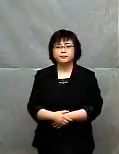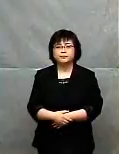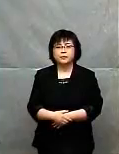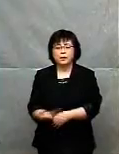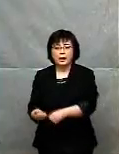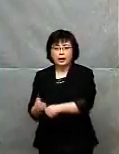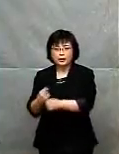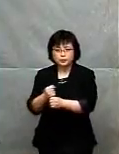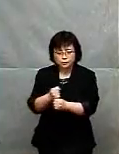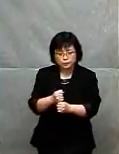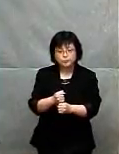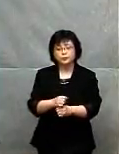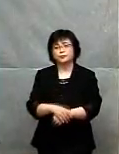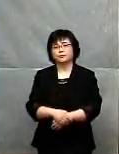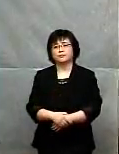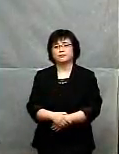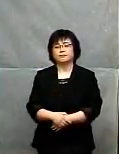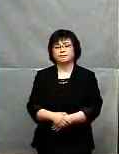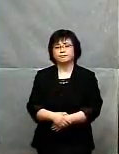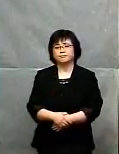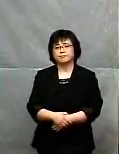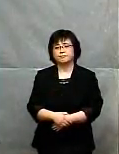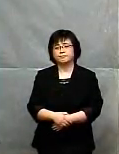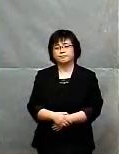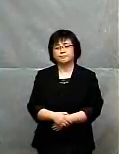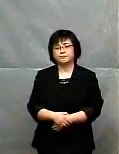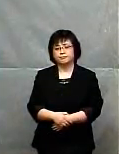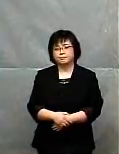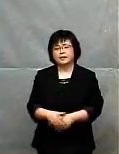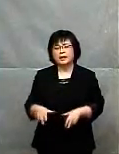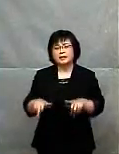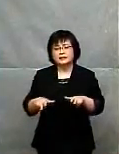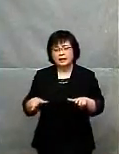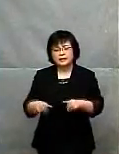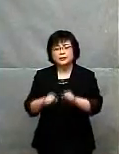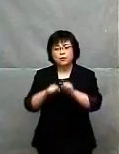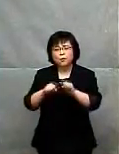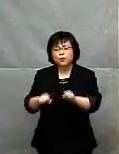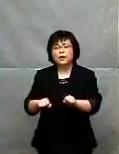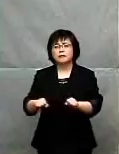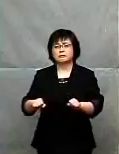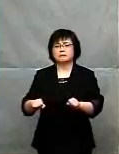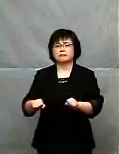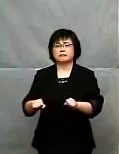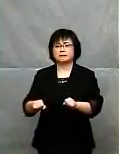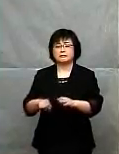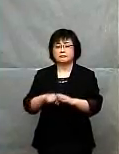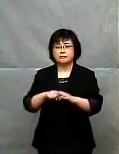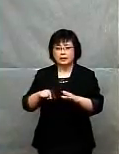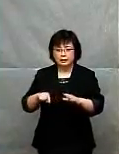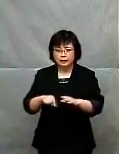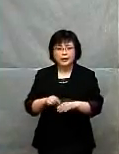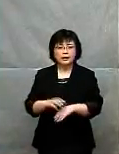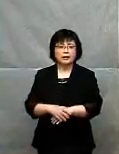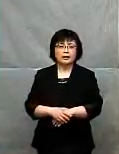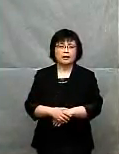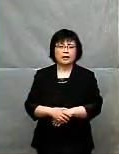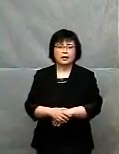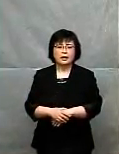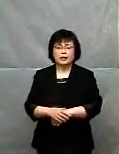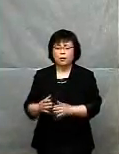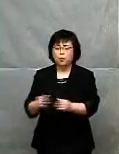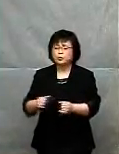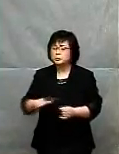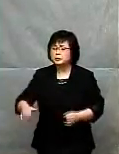回復といいますか、やっぱり政治を行う上で、国民の信頼というのは非常